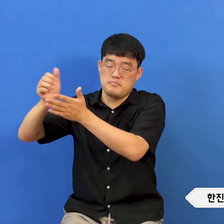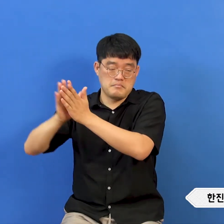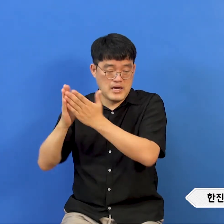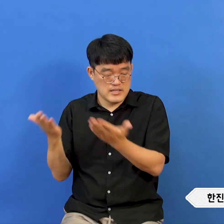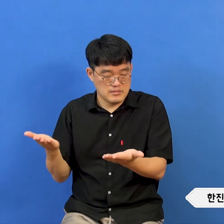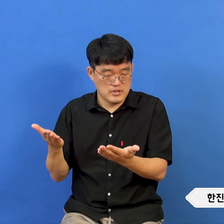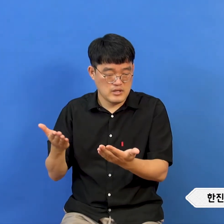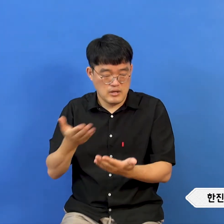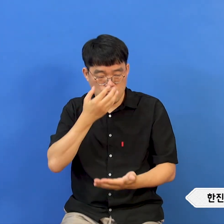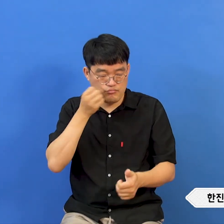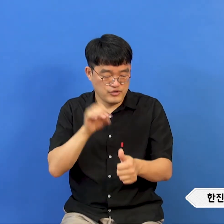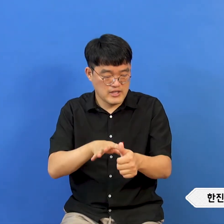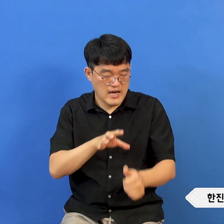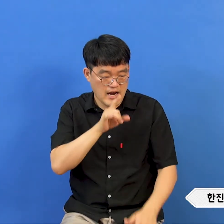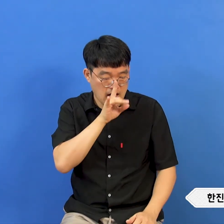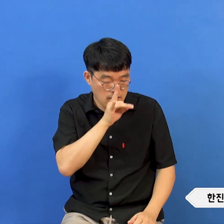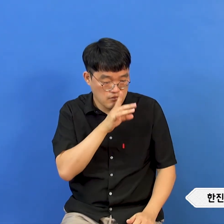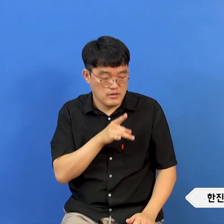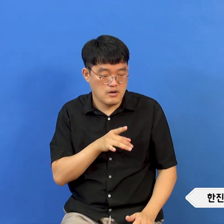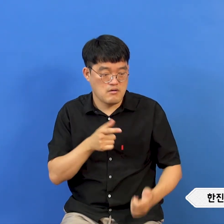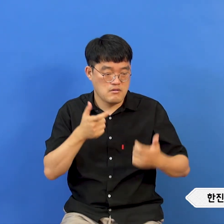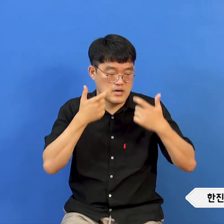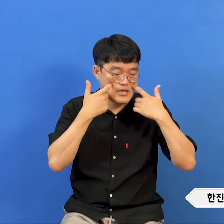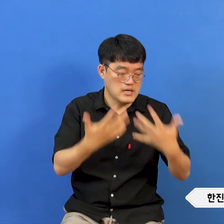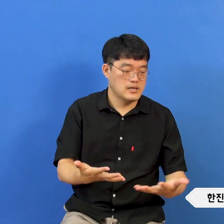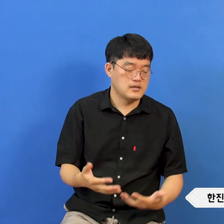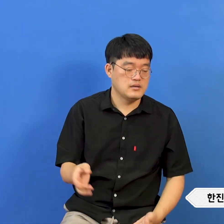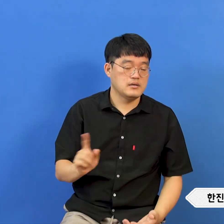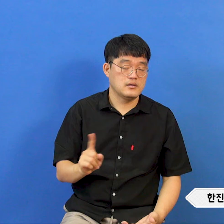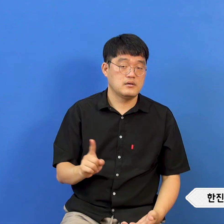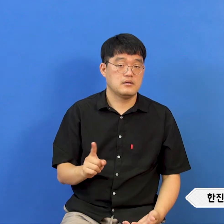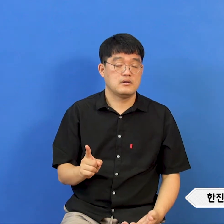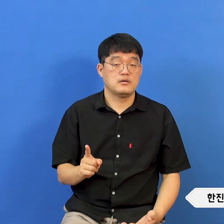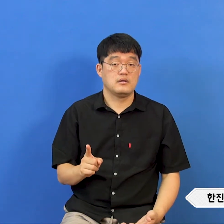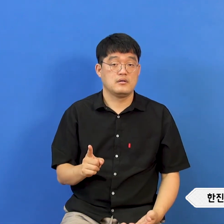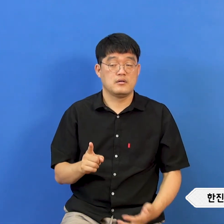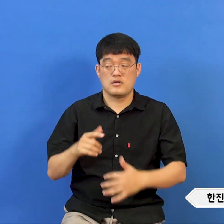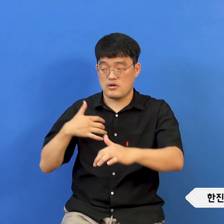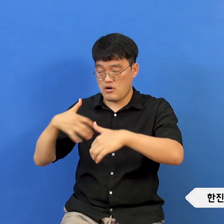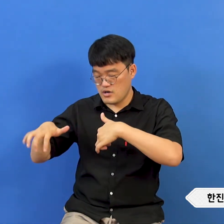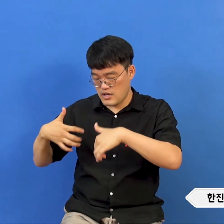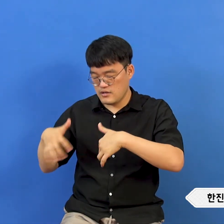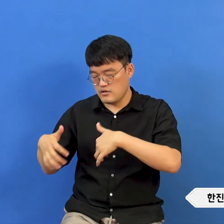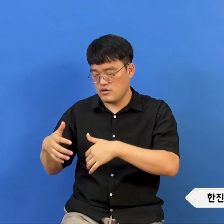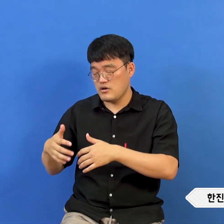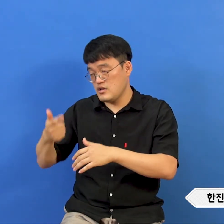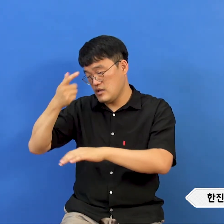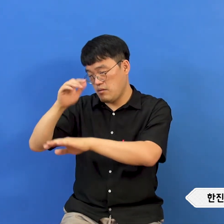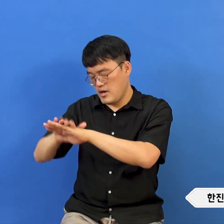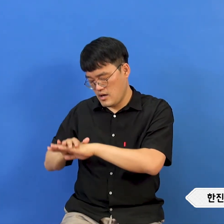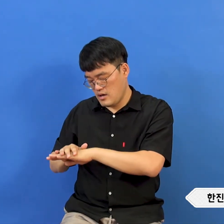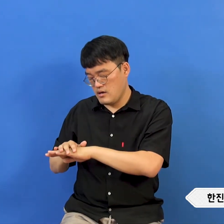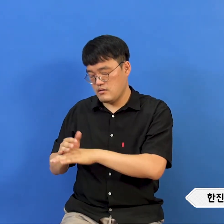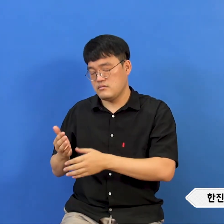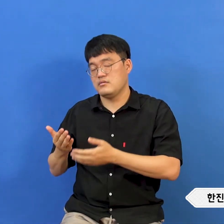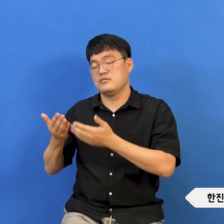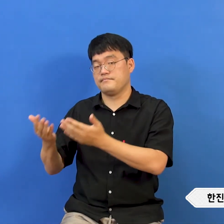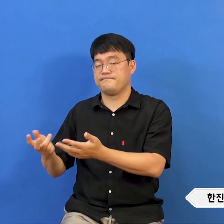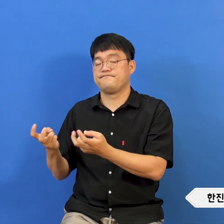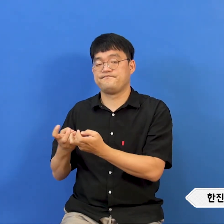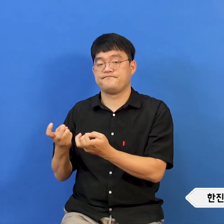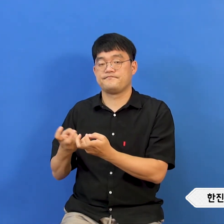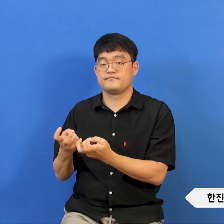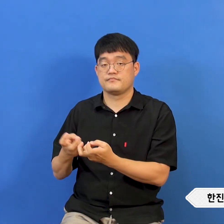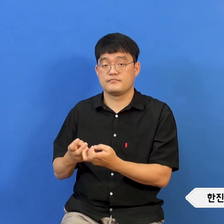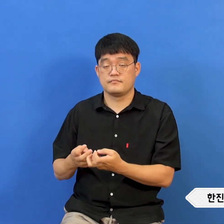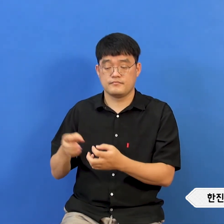수는 없다, 그게 분명해서. 그래서 길거리에 낫는 길을 택했습니다.